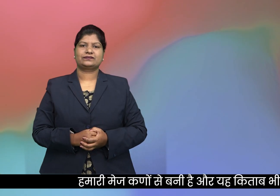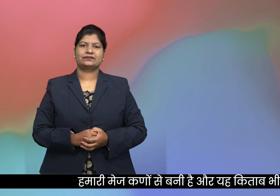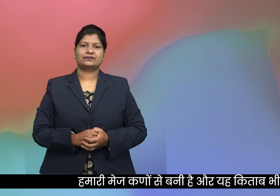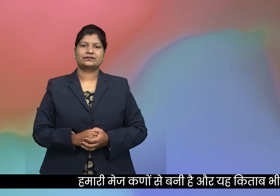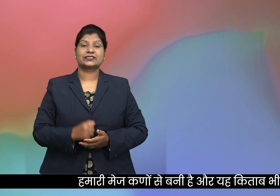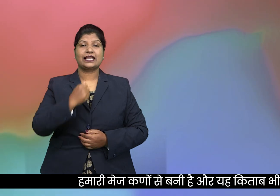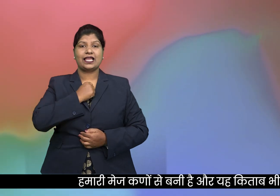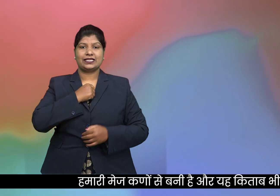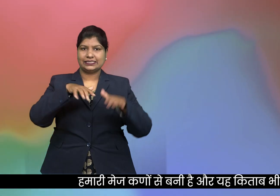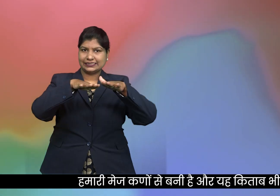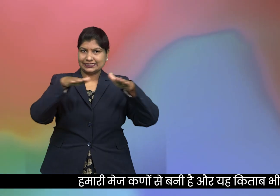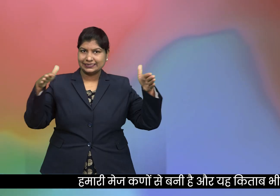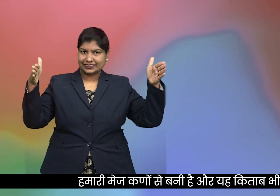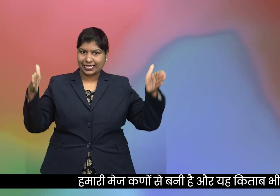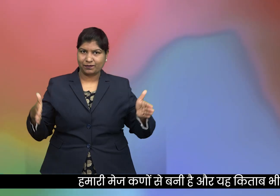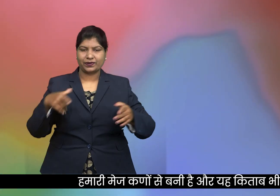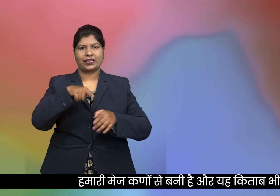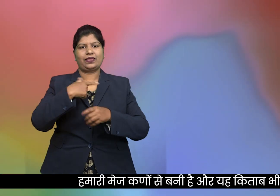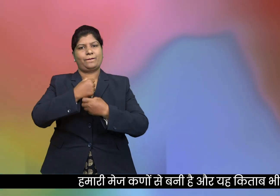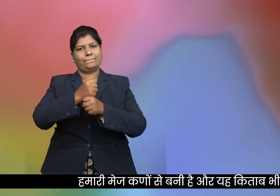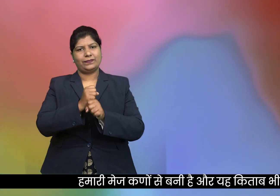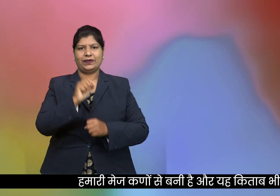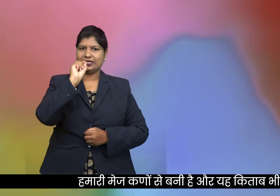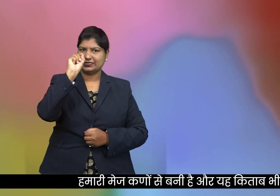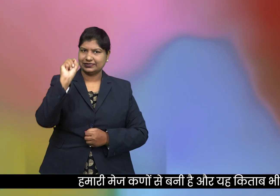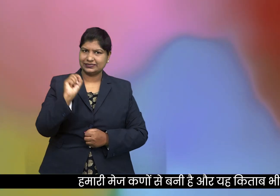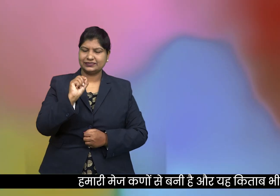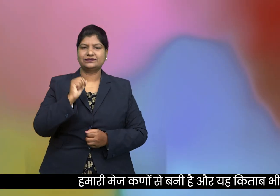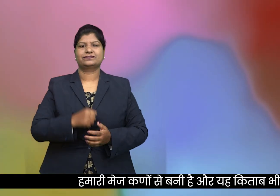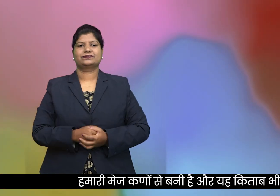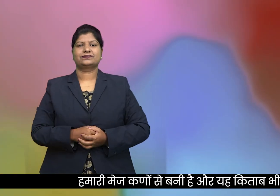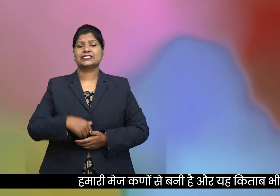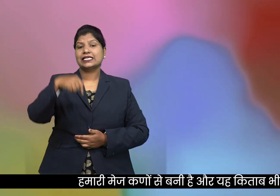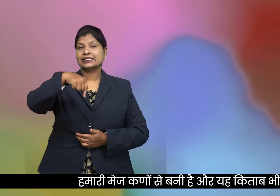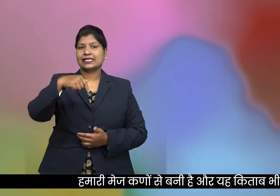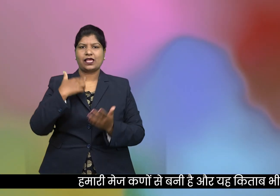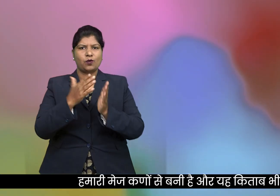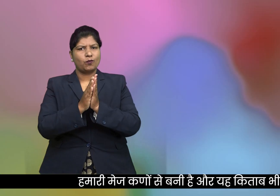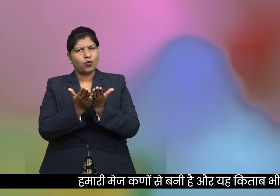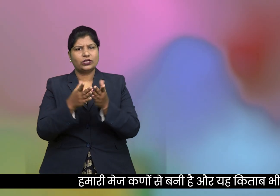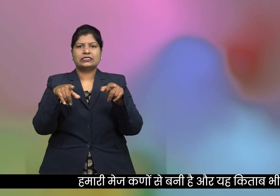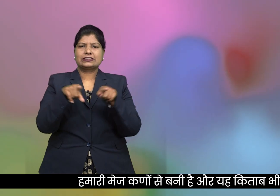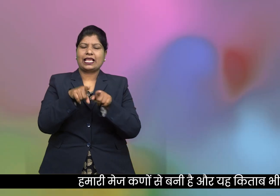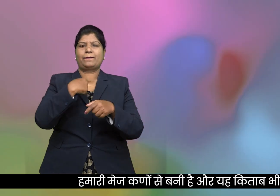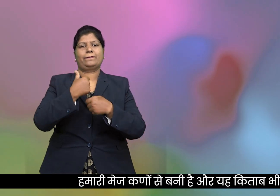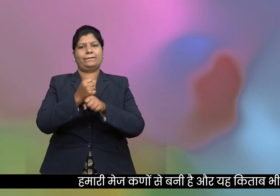हमारी मेज कणों से बनी है और यह किताब भी कणों से बनी है।